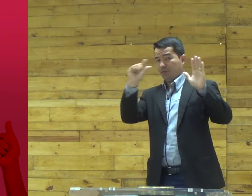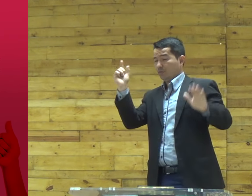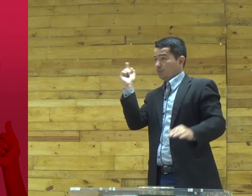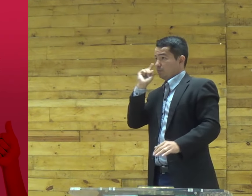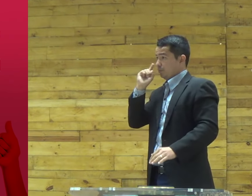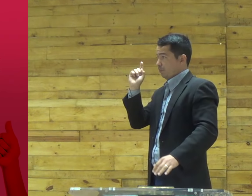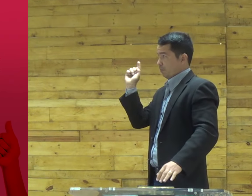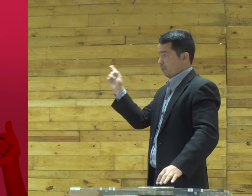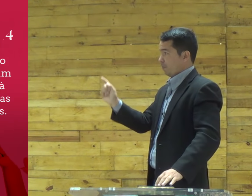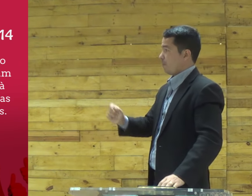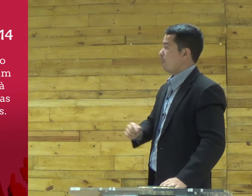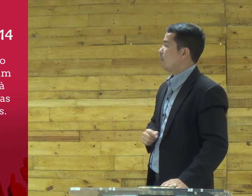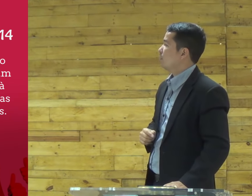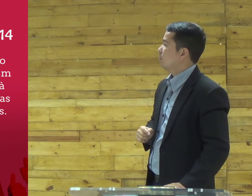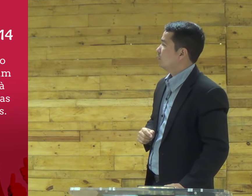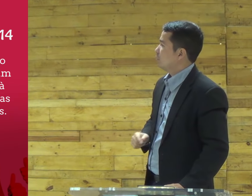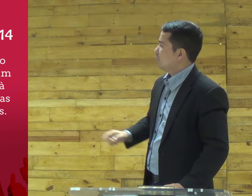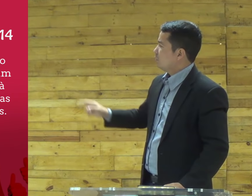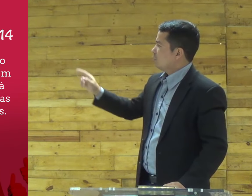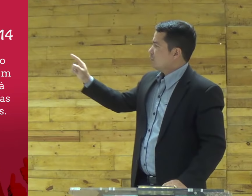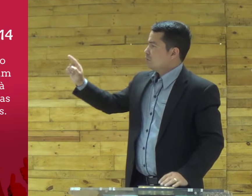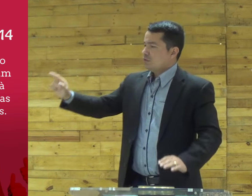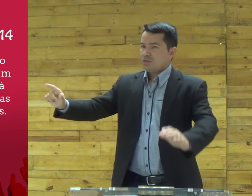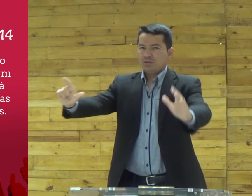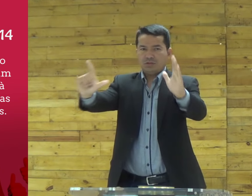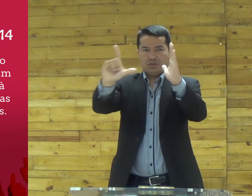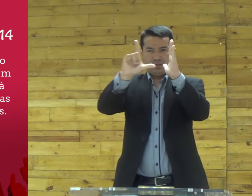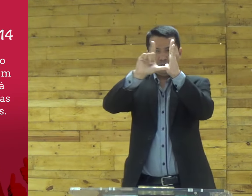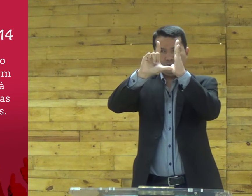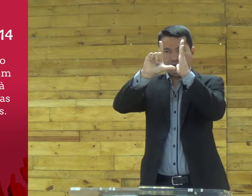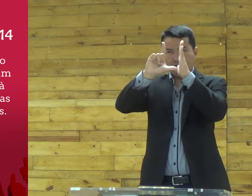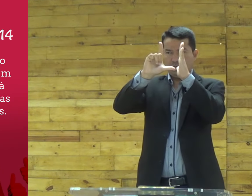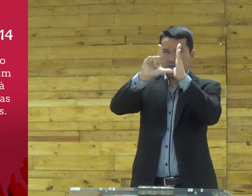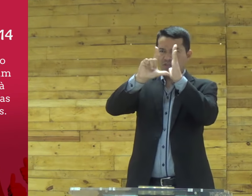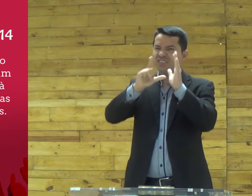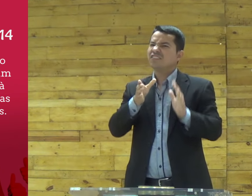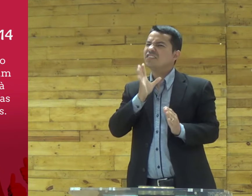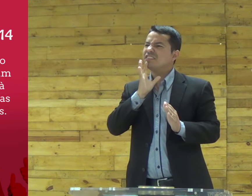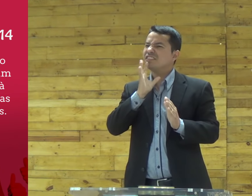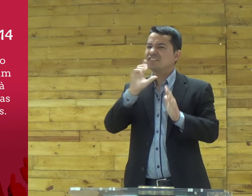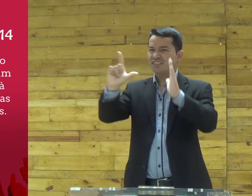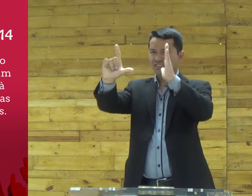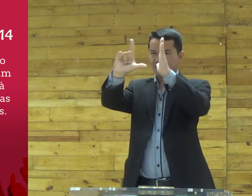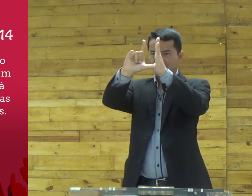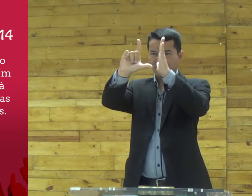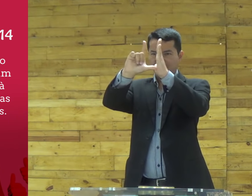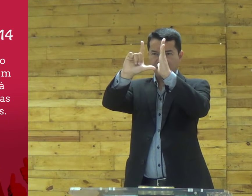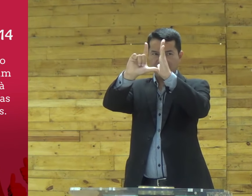Bíblia. Olha só, em Levítico, conhece